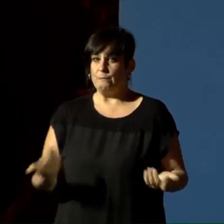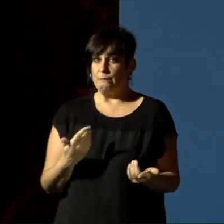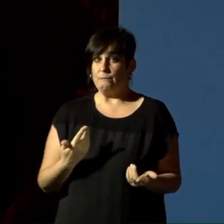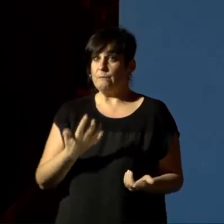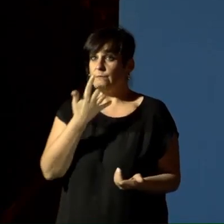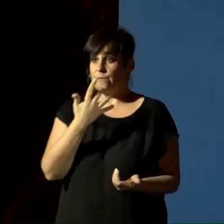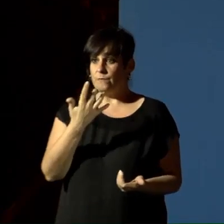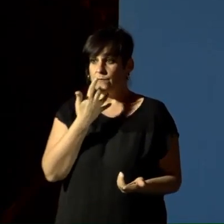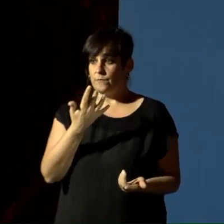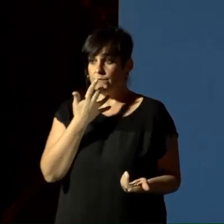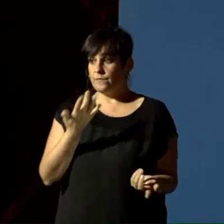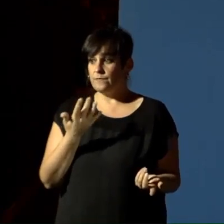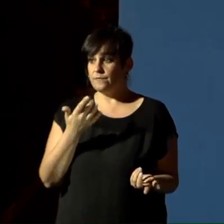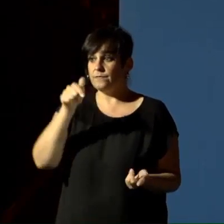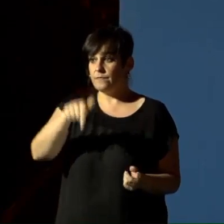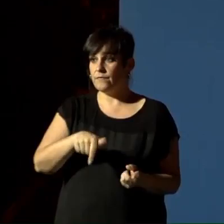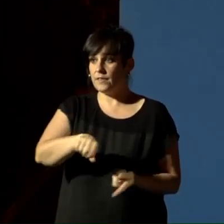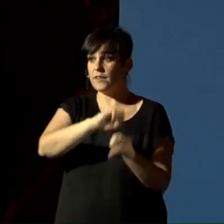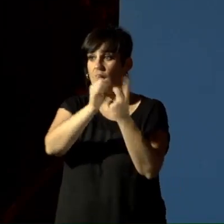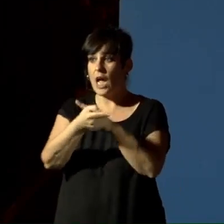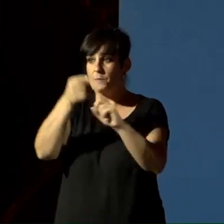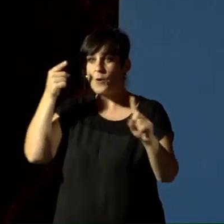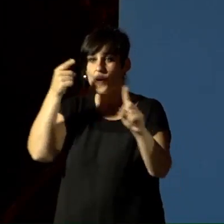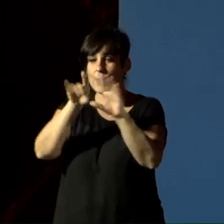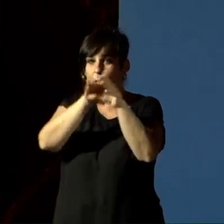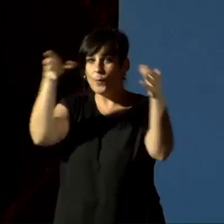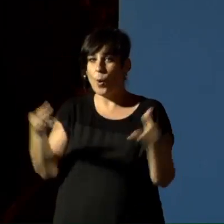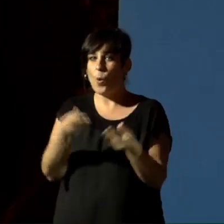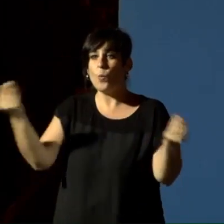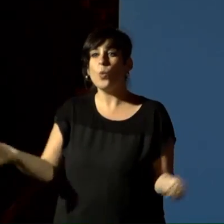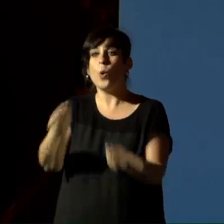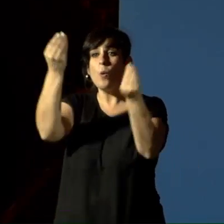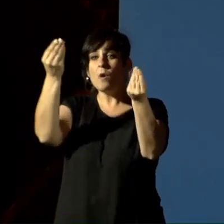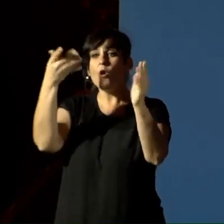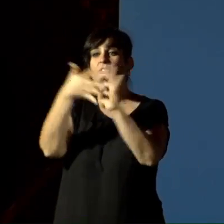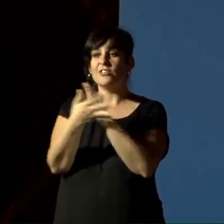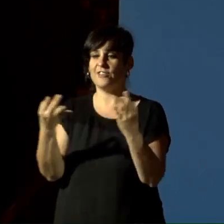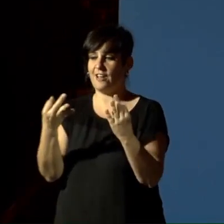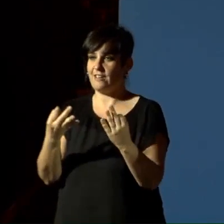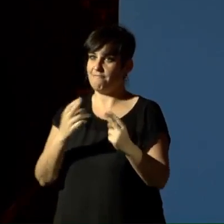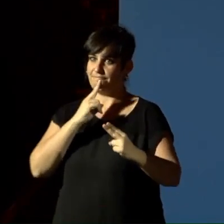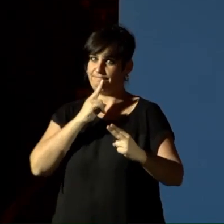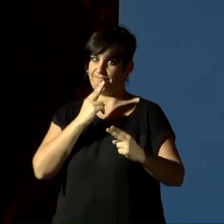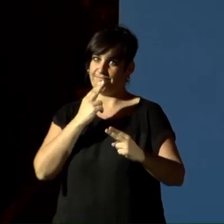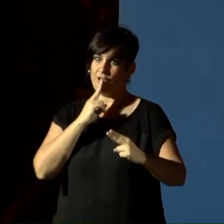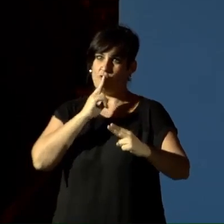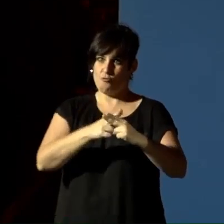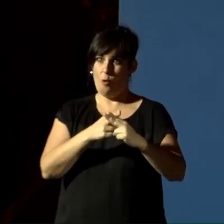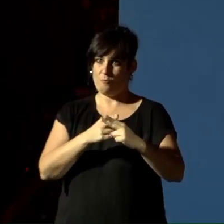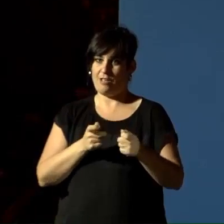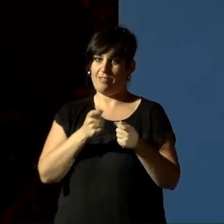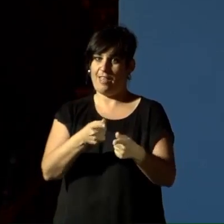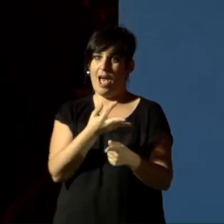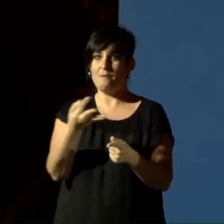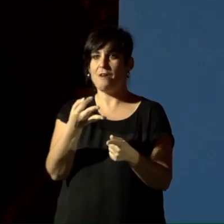cambio por un mundo mellor é nomear as cousas, poñerlles nome e, por tanto, decir o que son e a dirección que teñen que ser